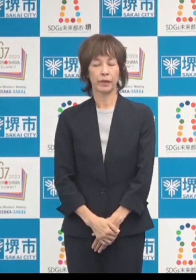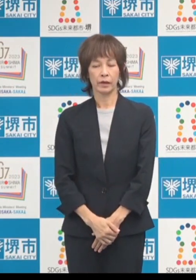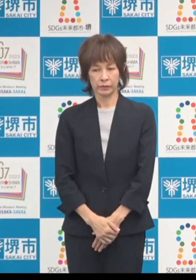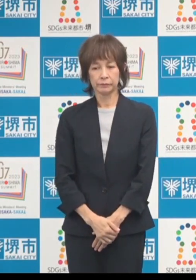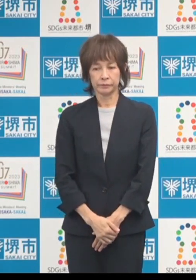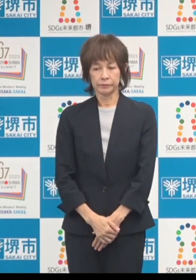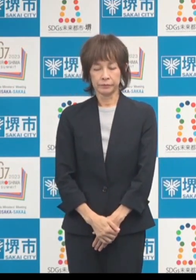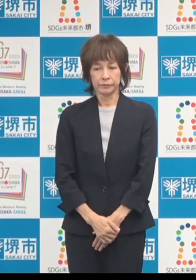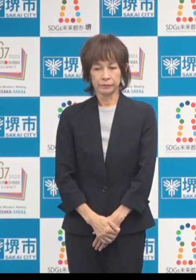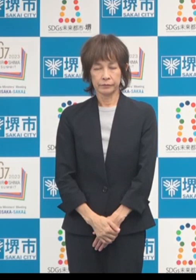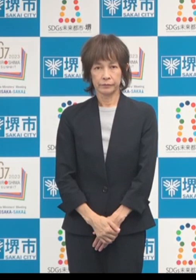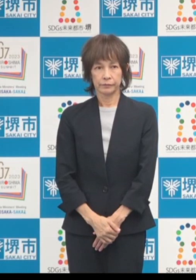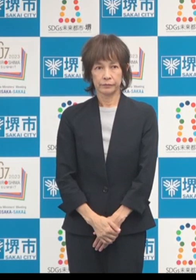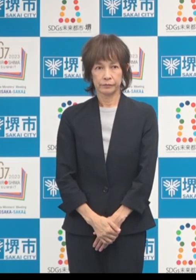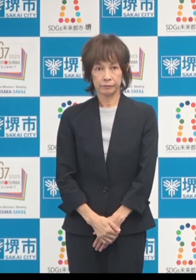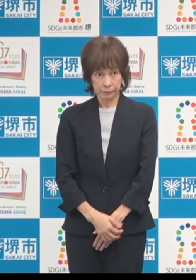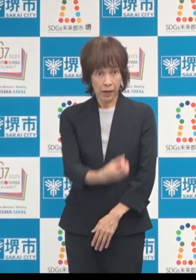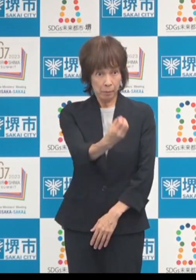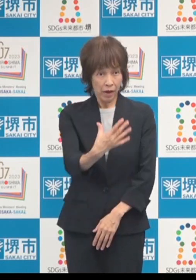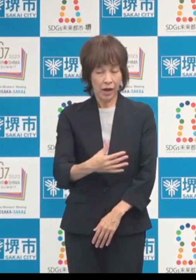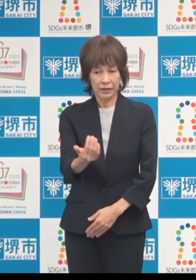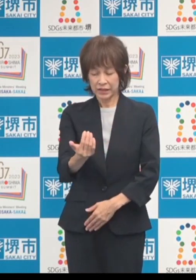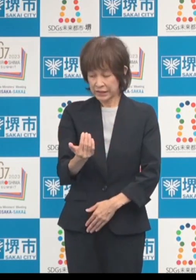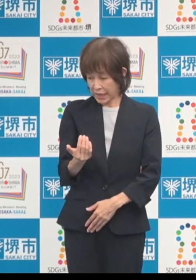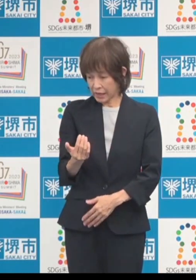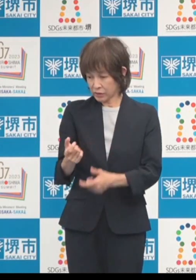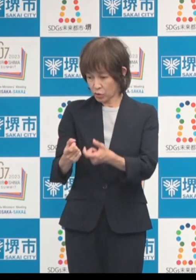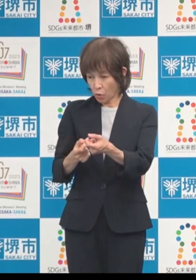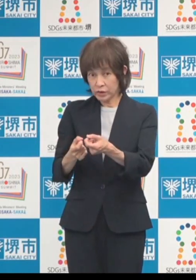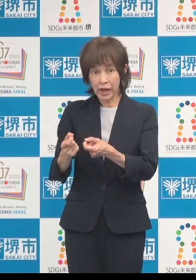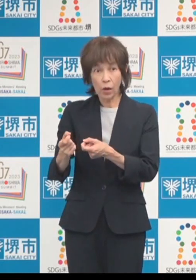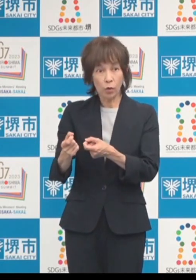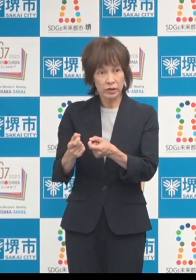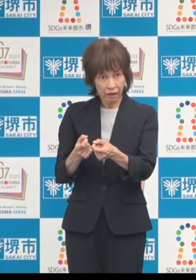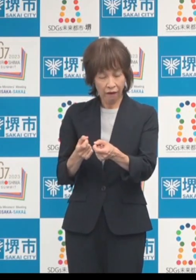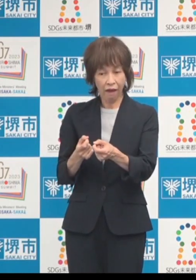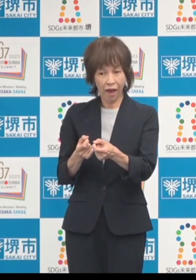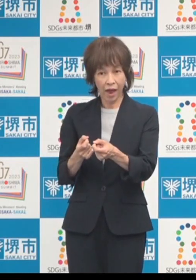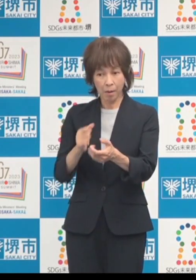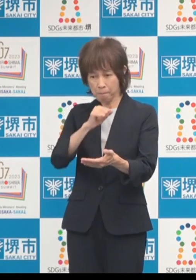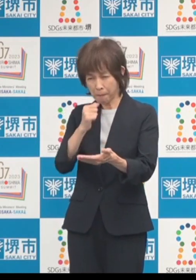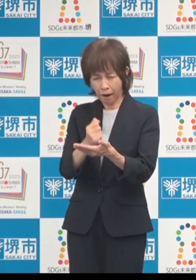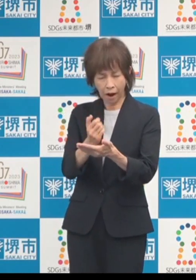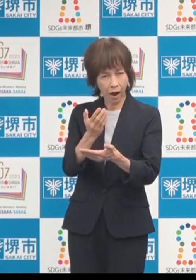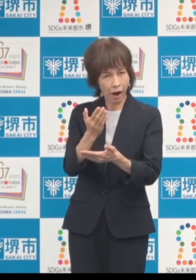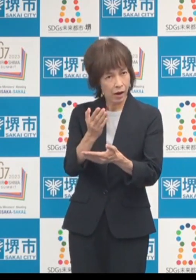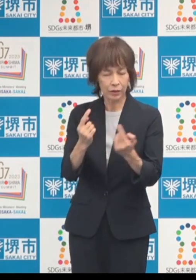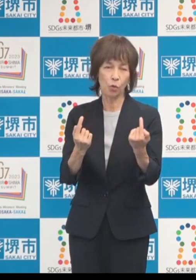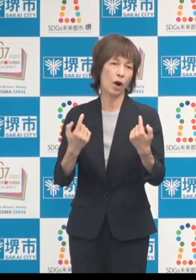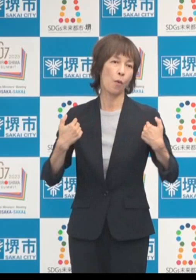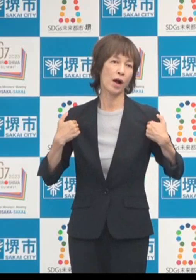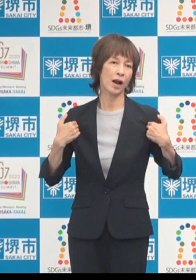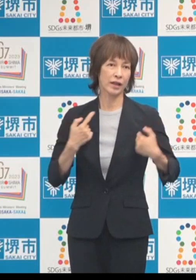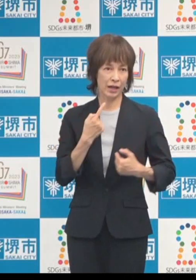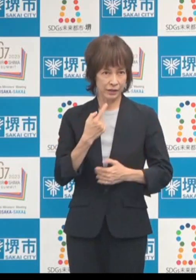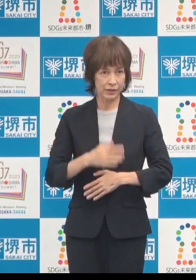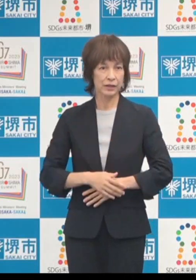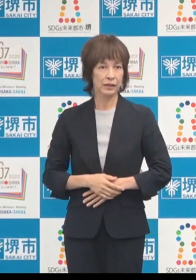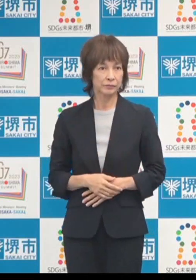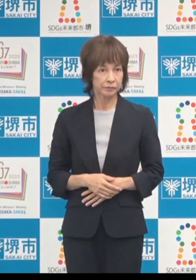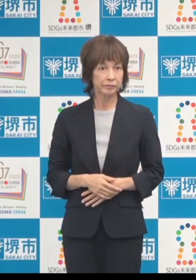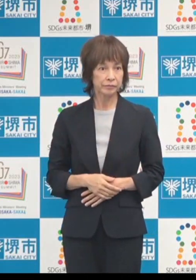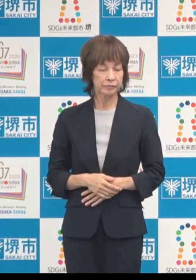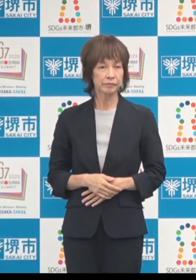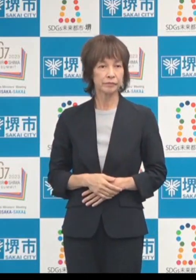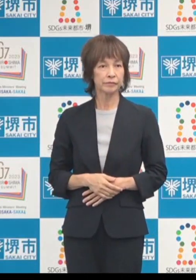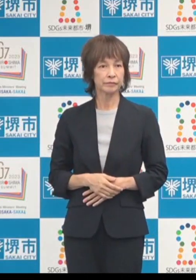事前調整をして実際にうまくいったのかどうかっていうところはあるかと思いますし、その感触